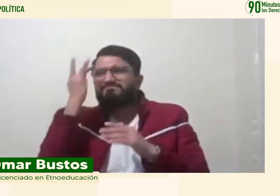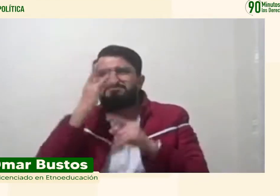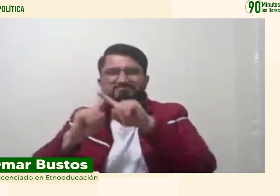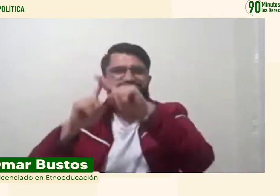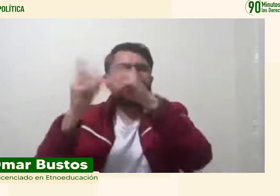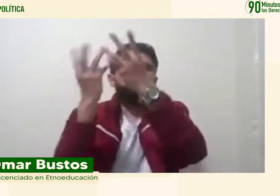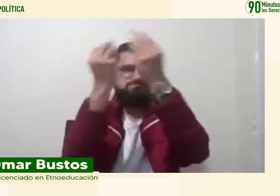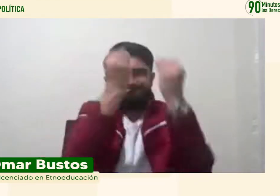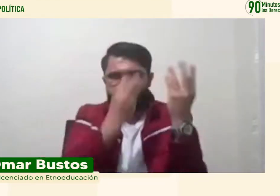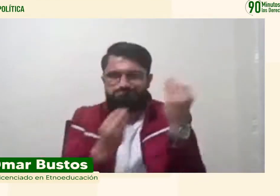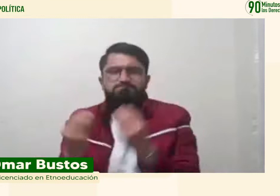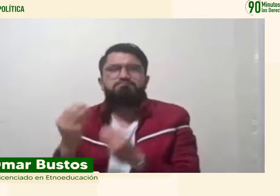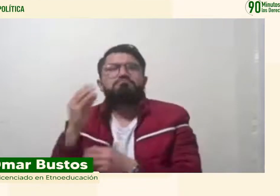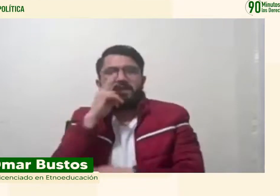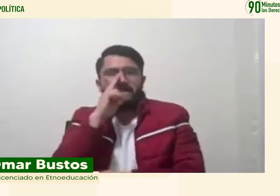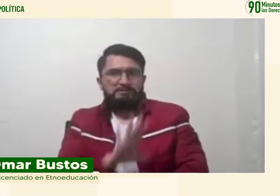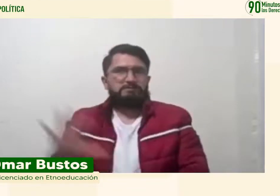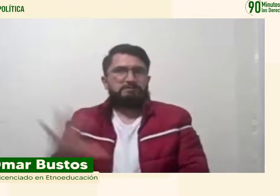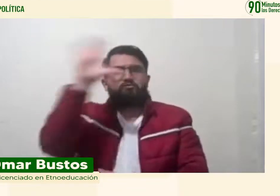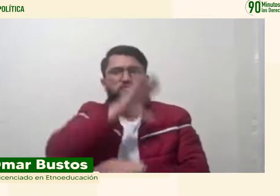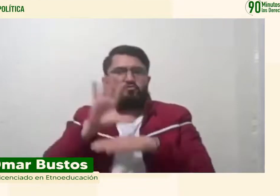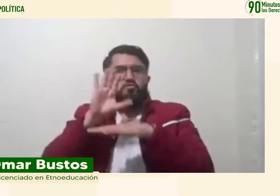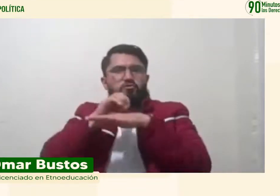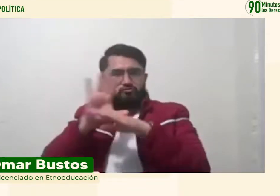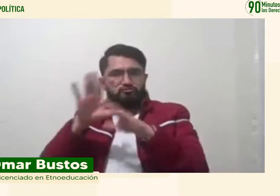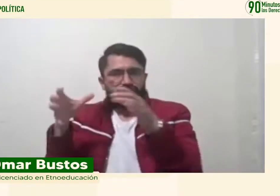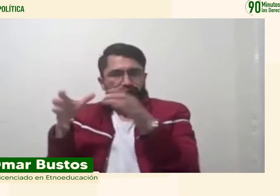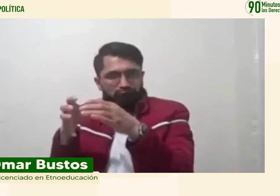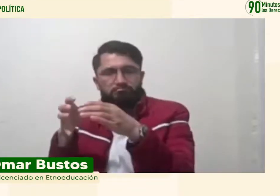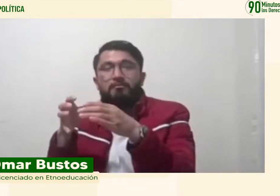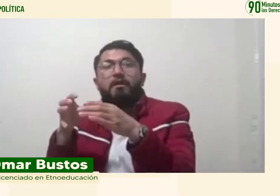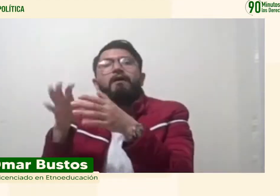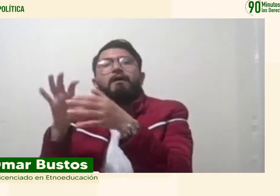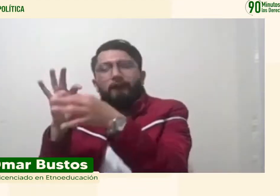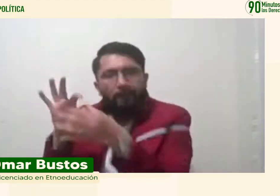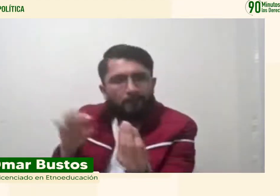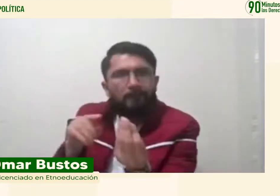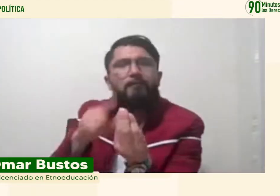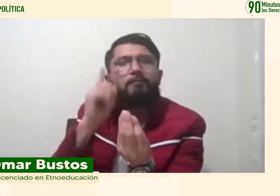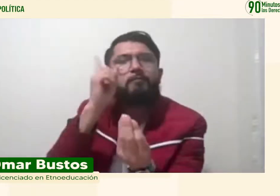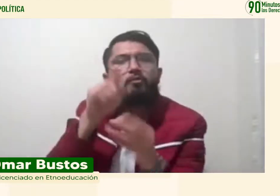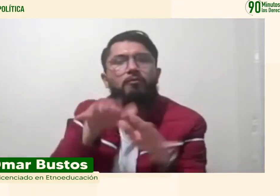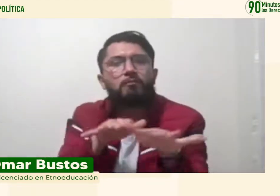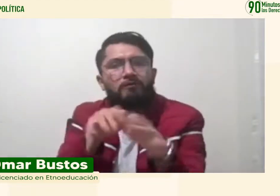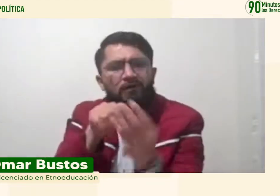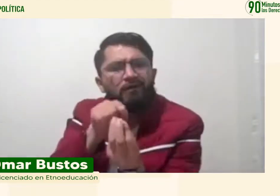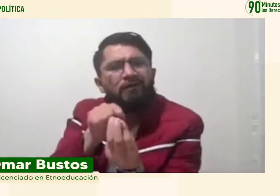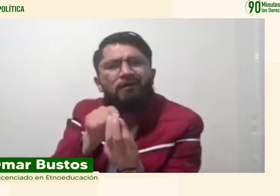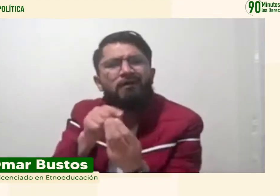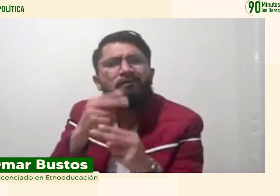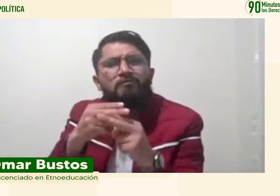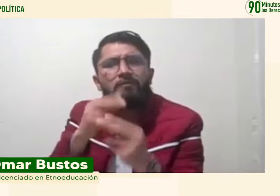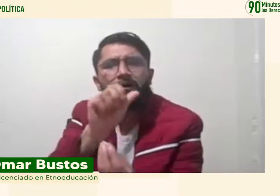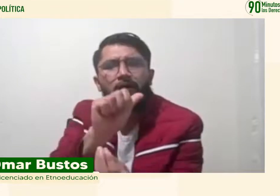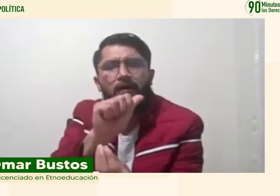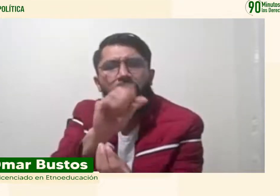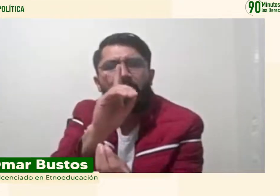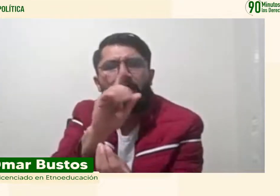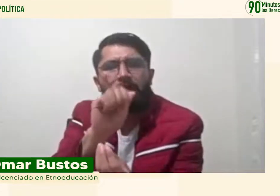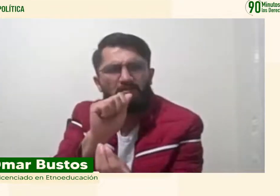es la comunidad afro que se encuentra en el país es también una organización nacional que también tiene un movimiento político